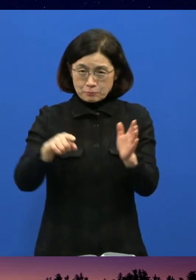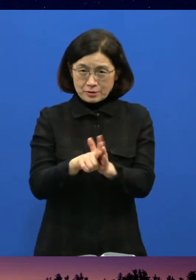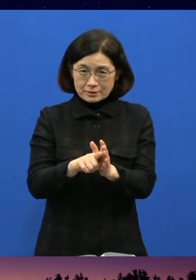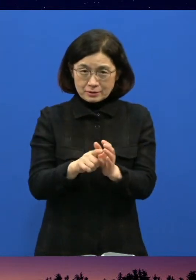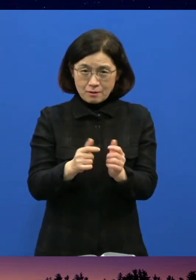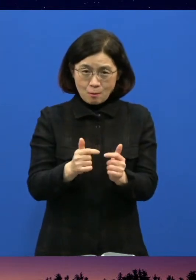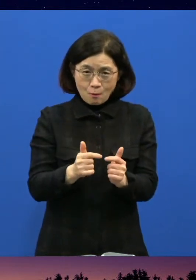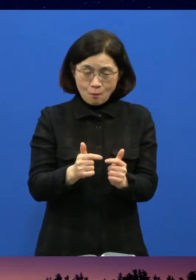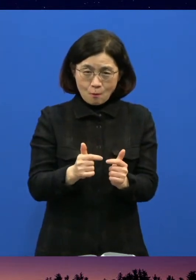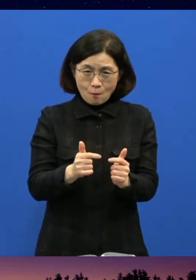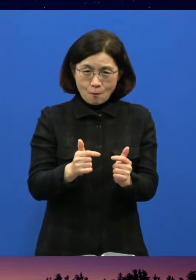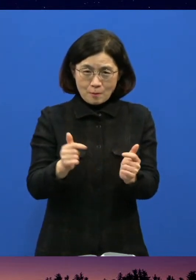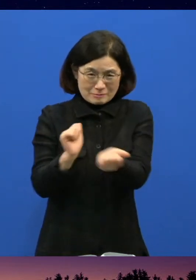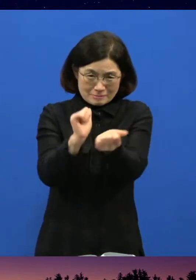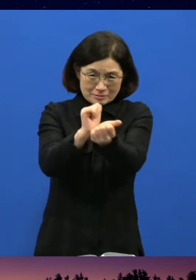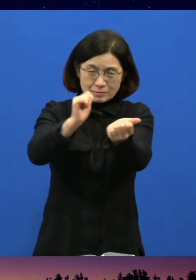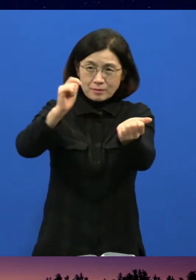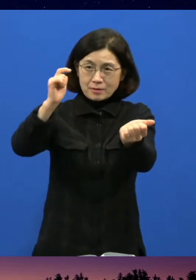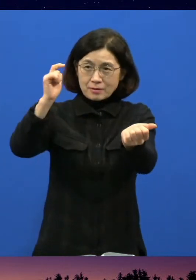겁니다. 독하면